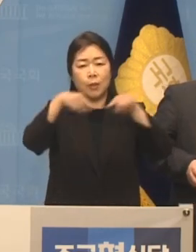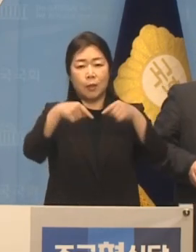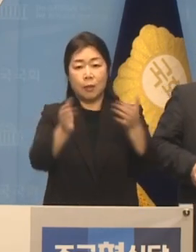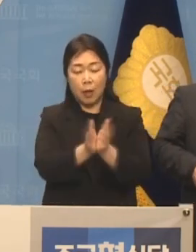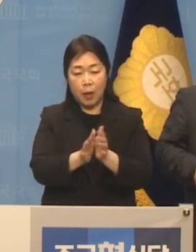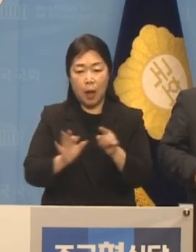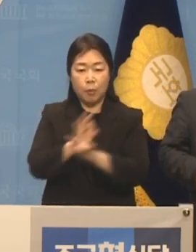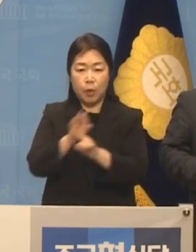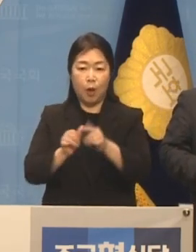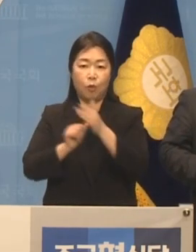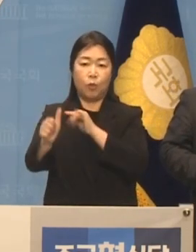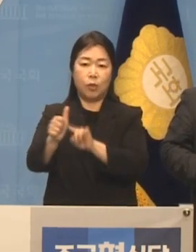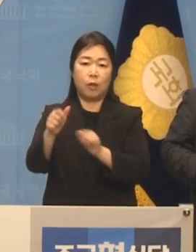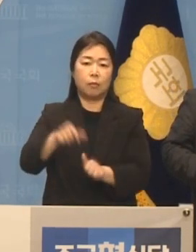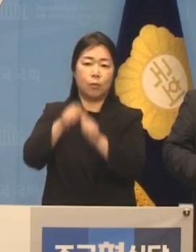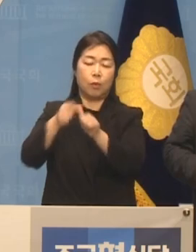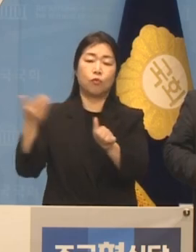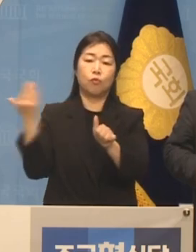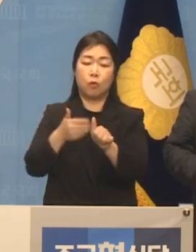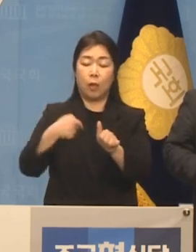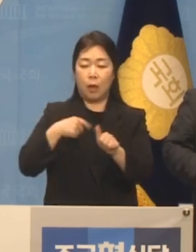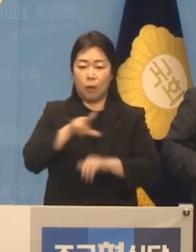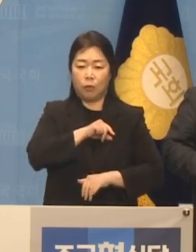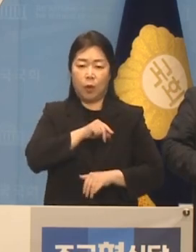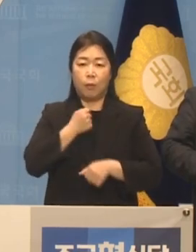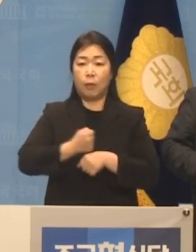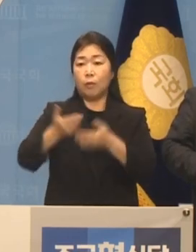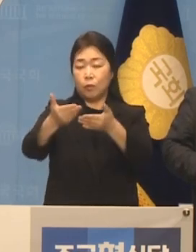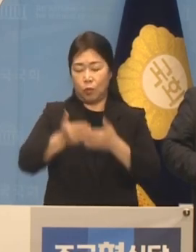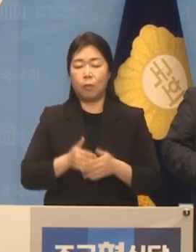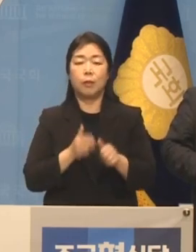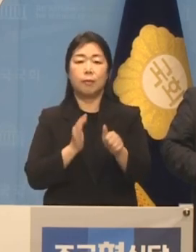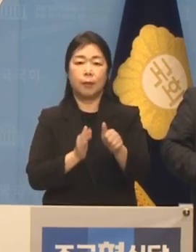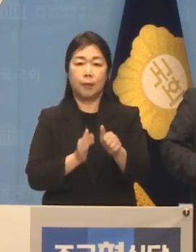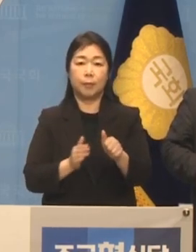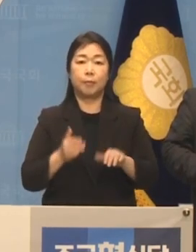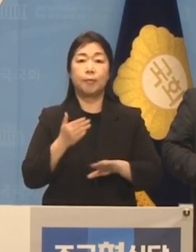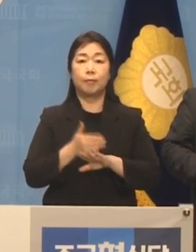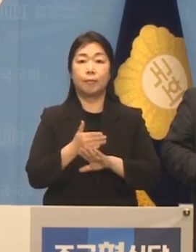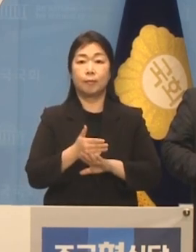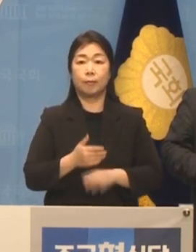비례후보로 나아가 국회의원으로 만들어 주십시오. 감사합니다.